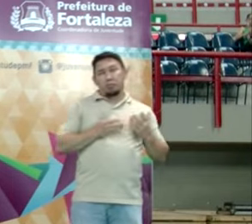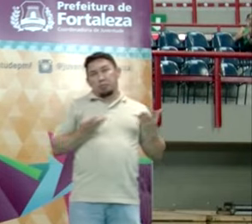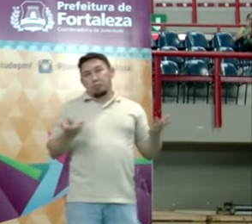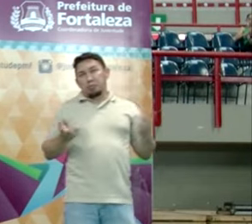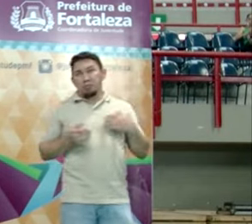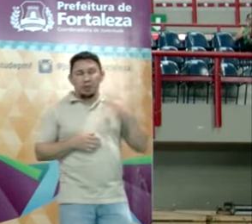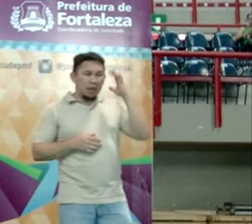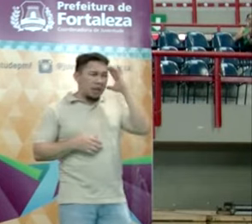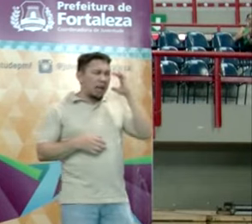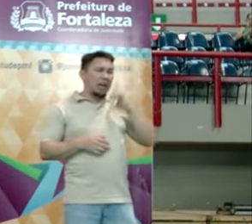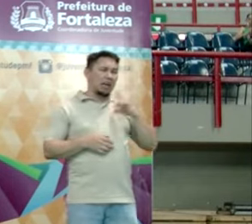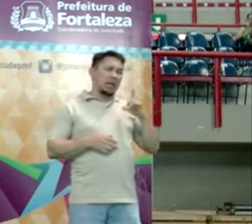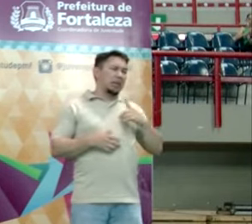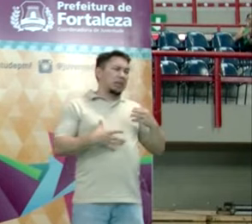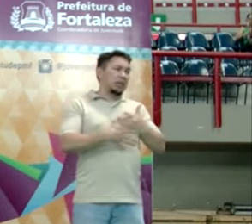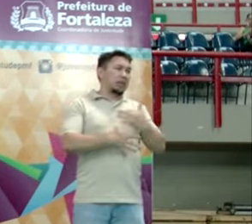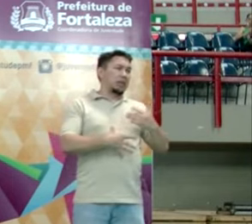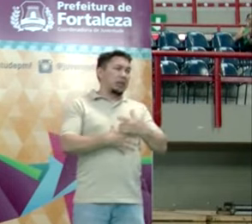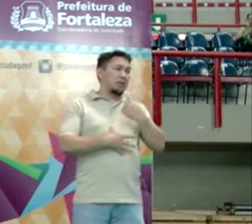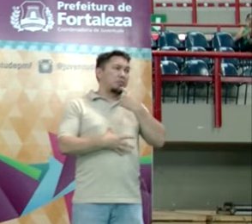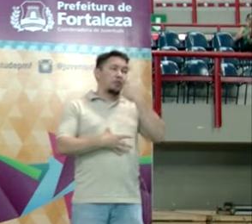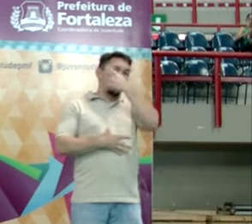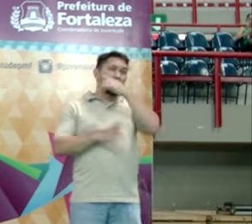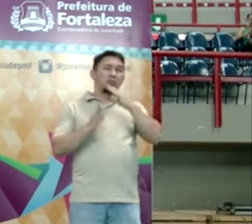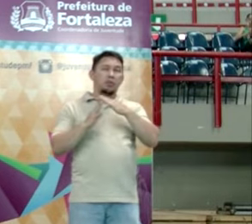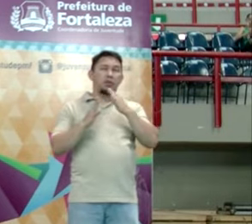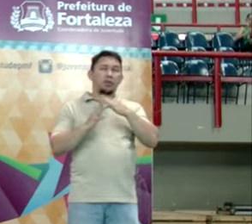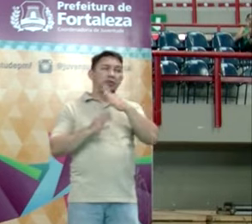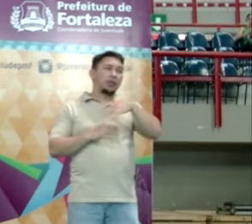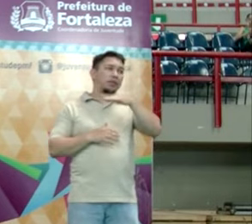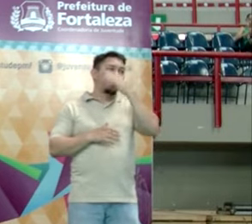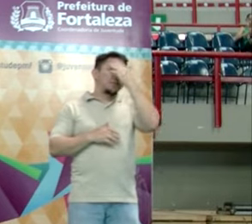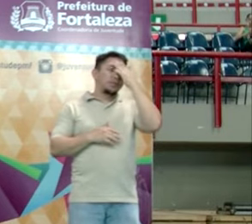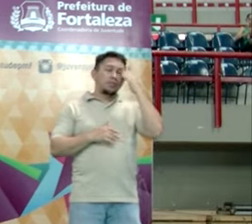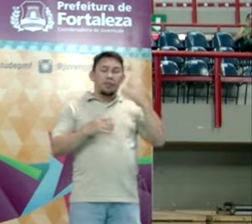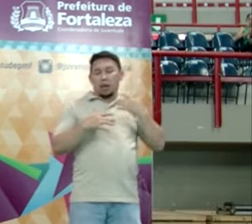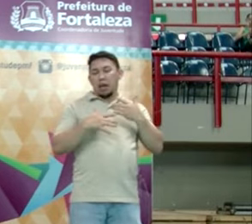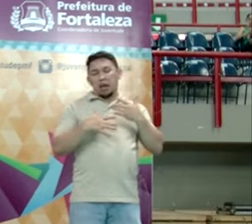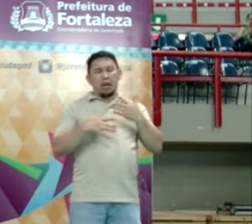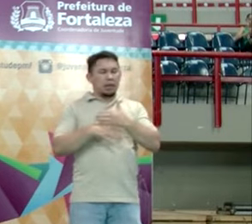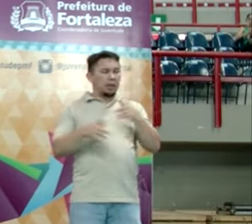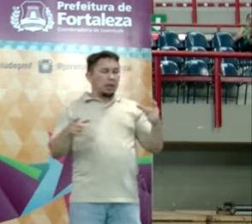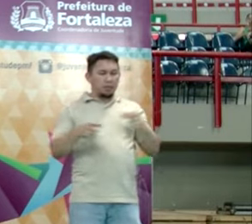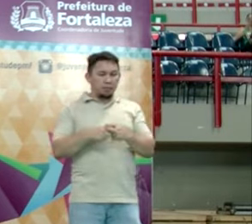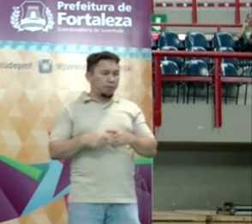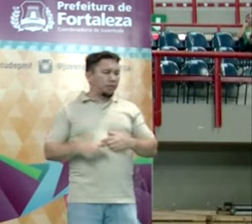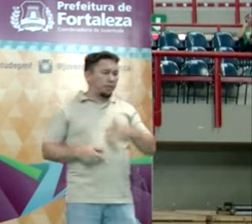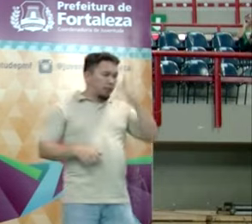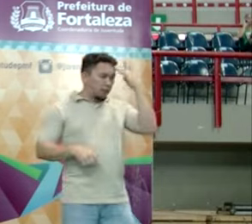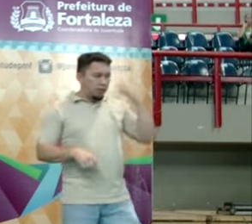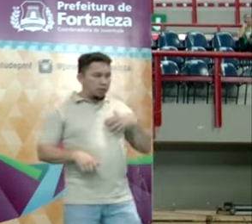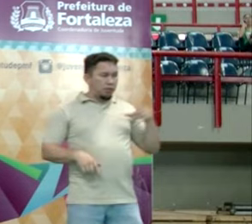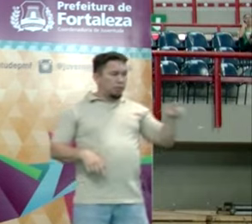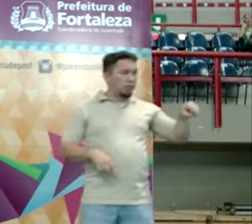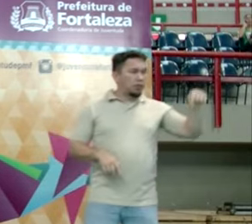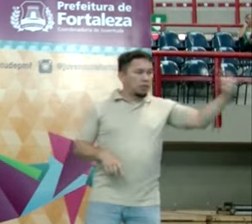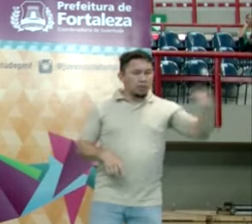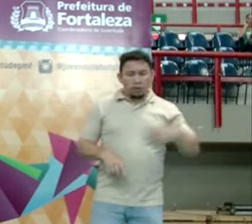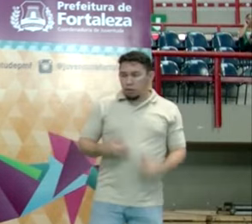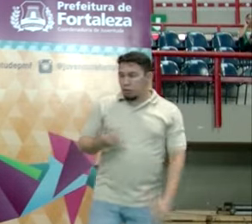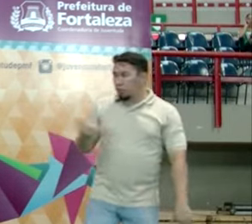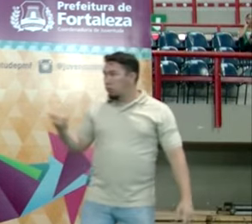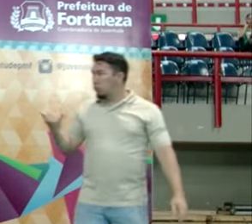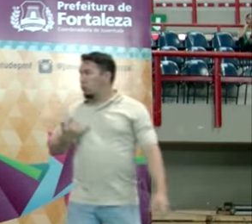como, porque acho que é a cidade pequena e tal, eu moro lá, né? E a cidade é pequena, você não pode fazer nada, que todo mundo, até antes de